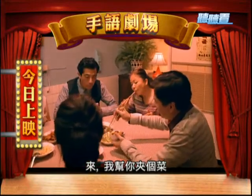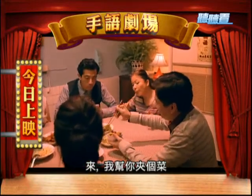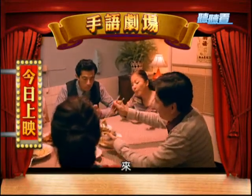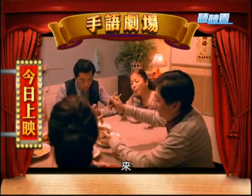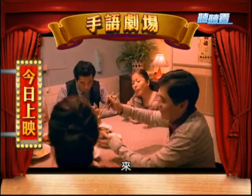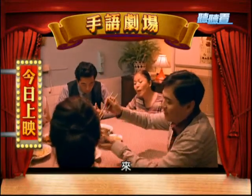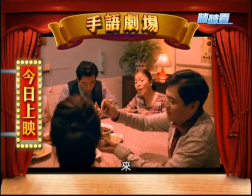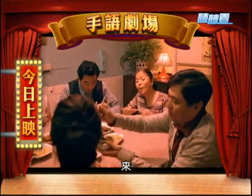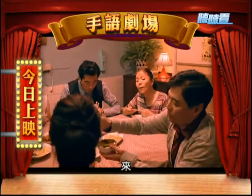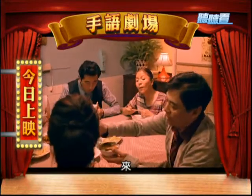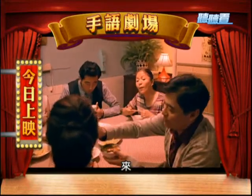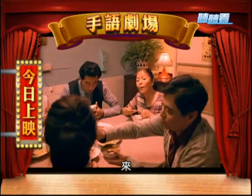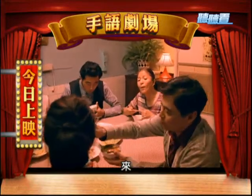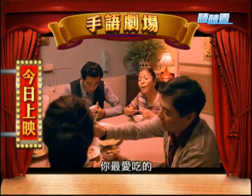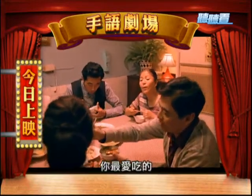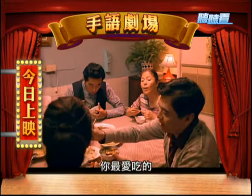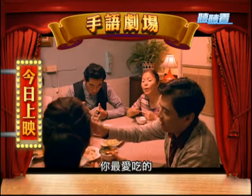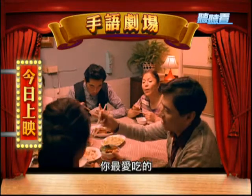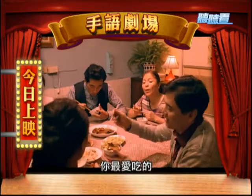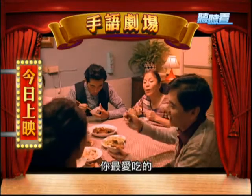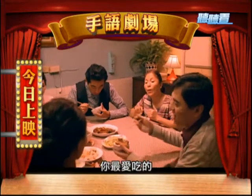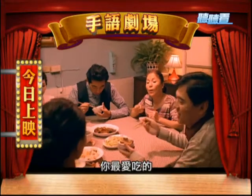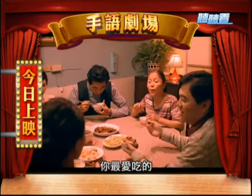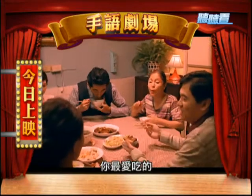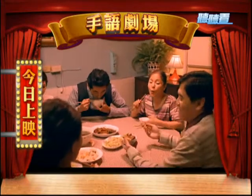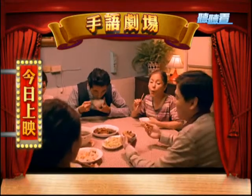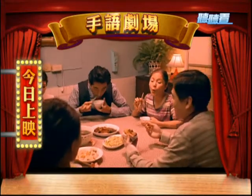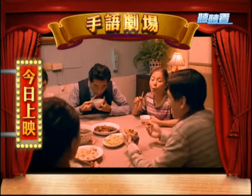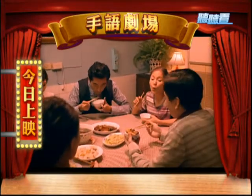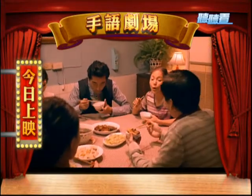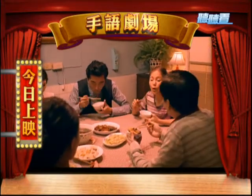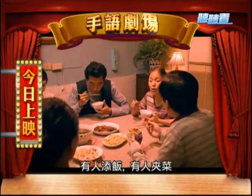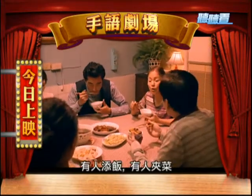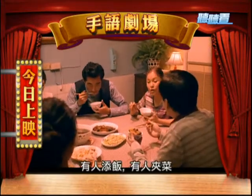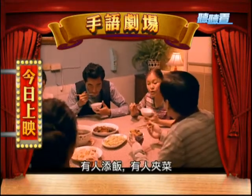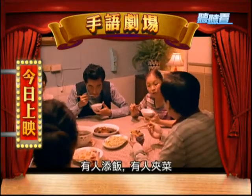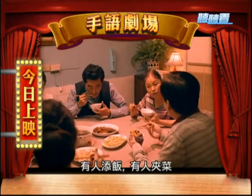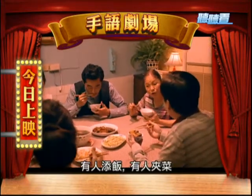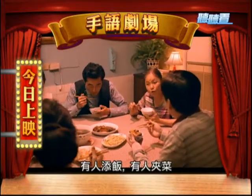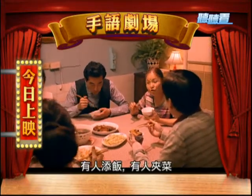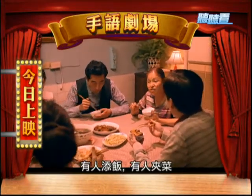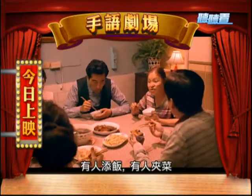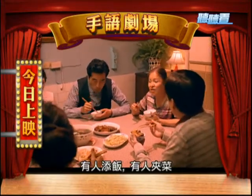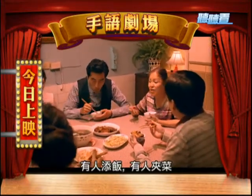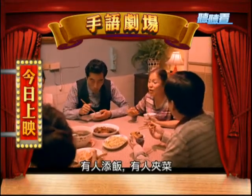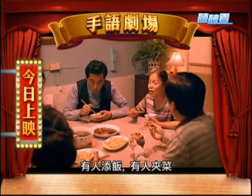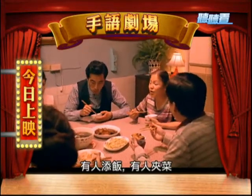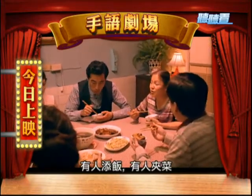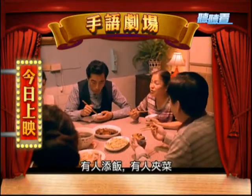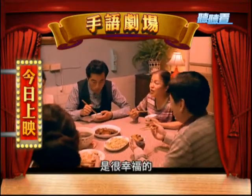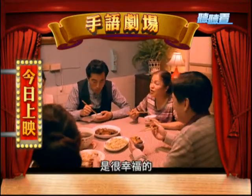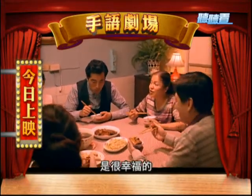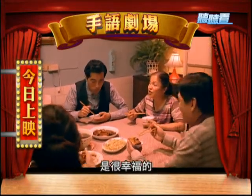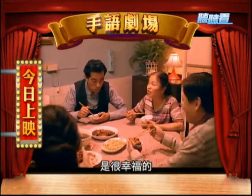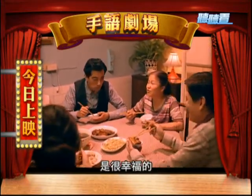来，我最爱吃了。 哦，有人添饭，有人夹菜，哈，是很幸福的